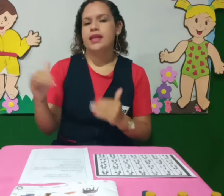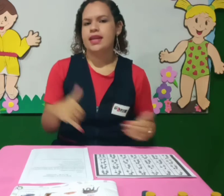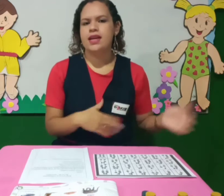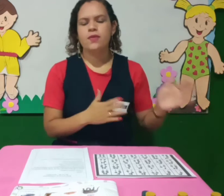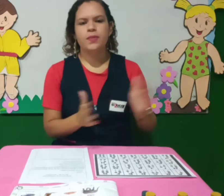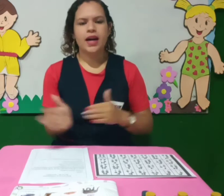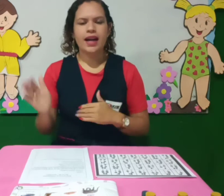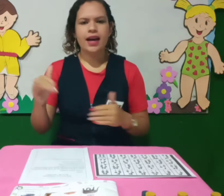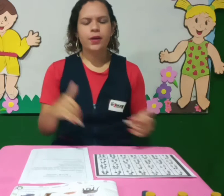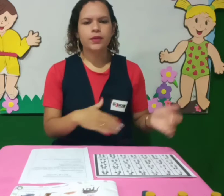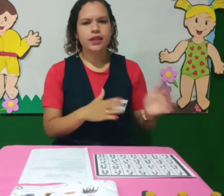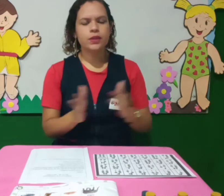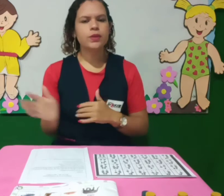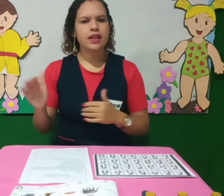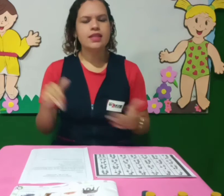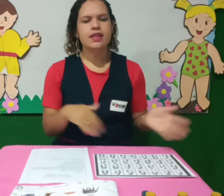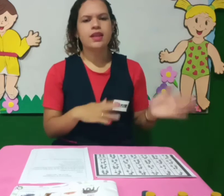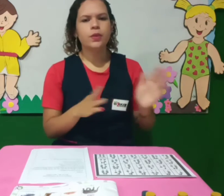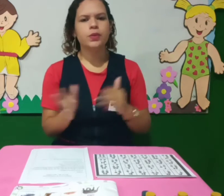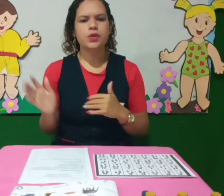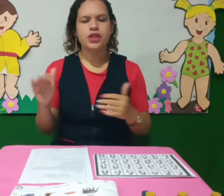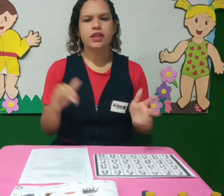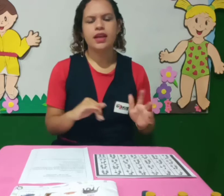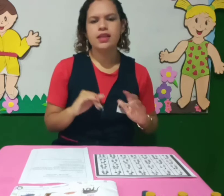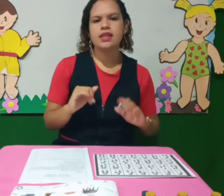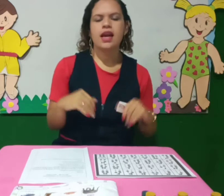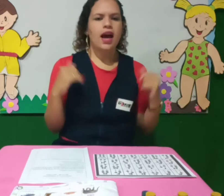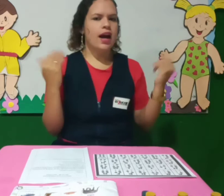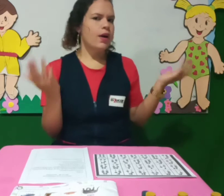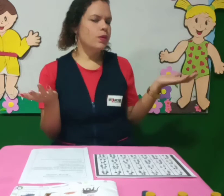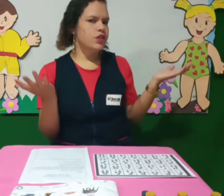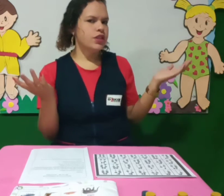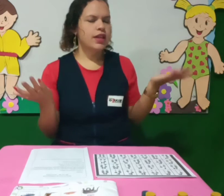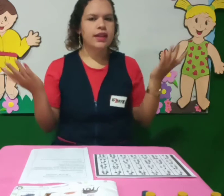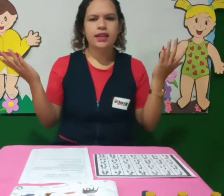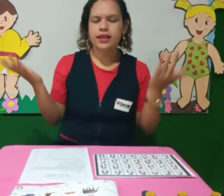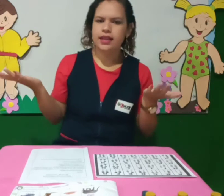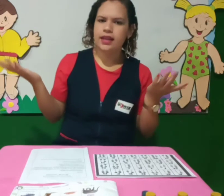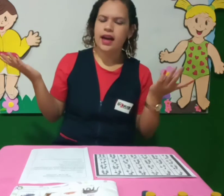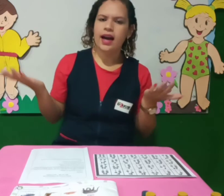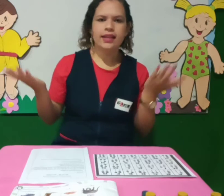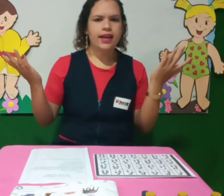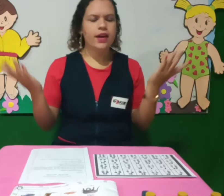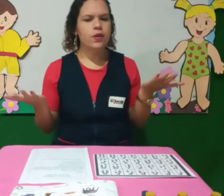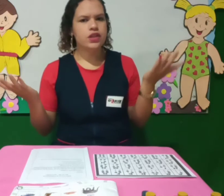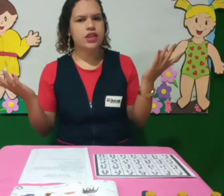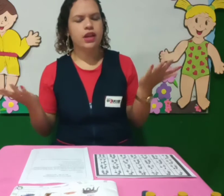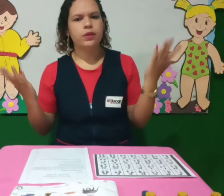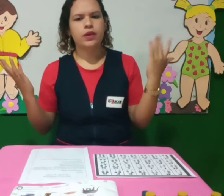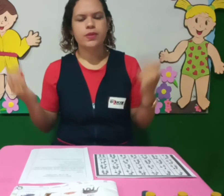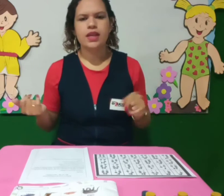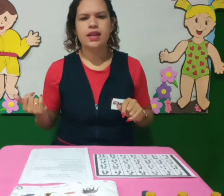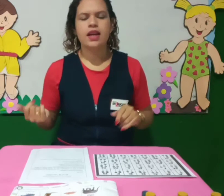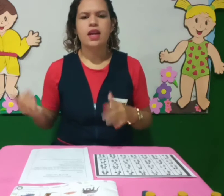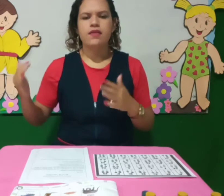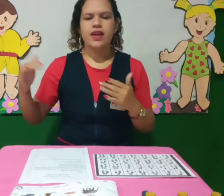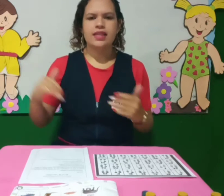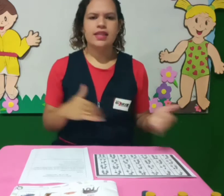Peguei uma carona no trenzinho do chinês. Aonde ele ia até hoje eu não sei.